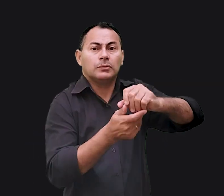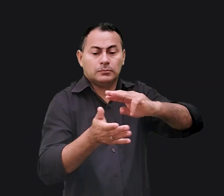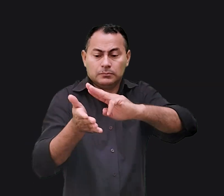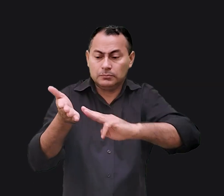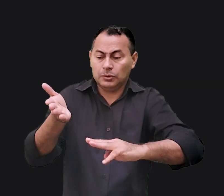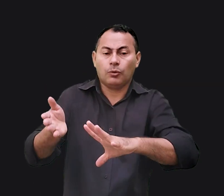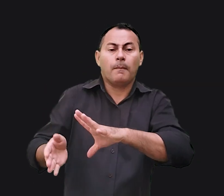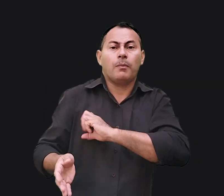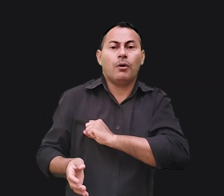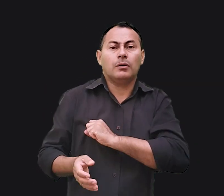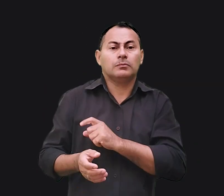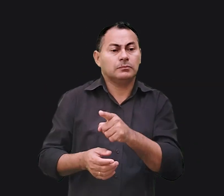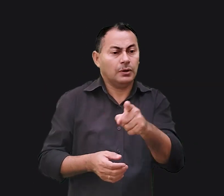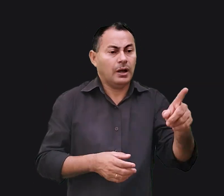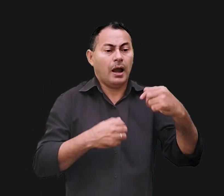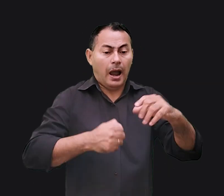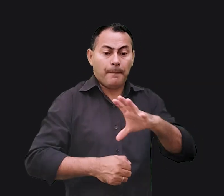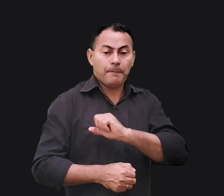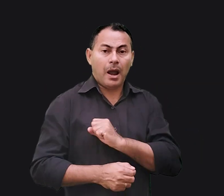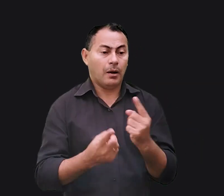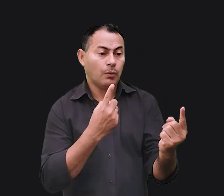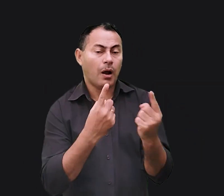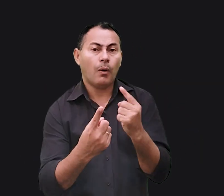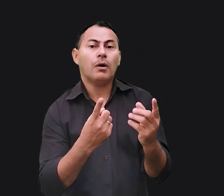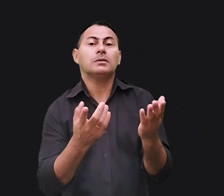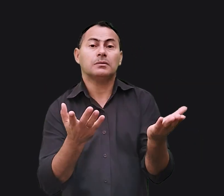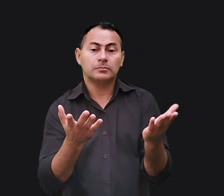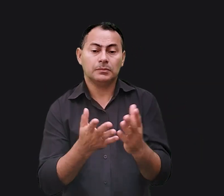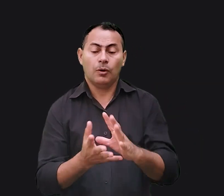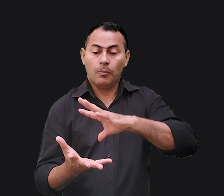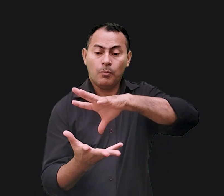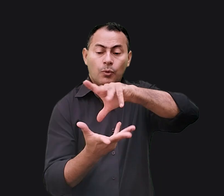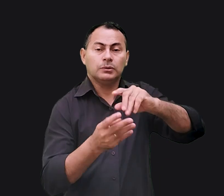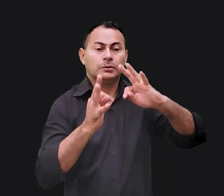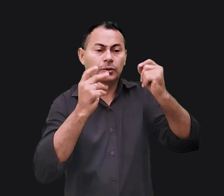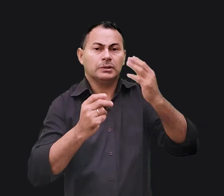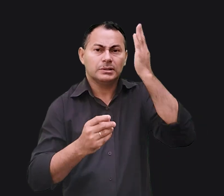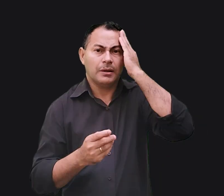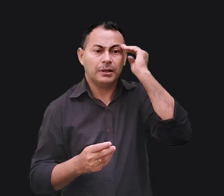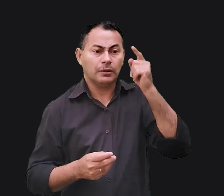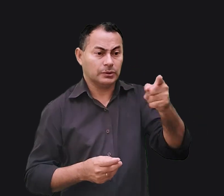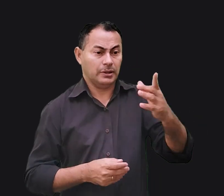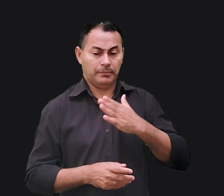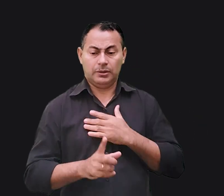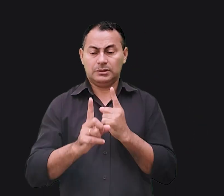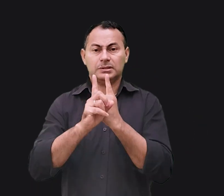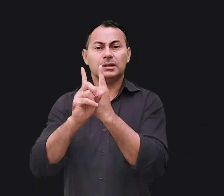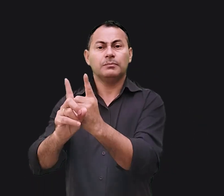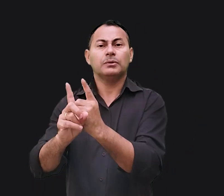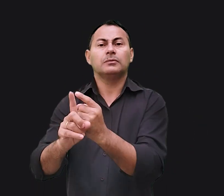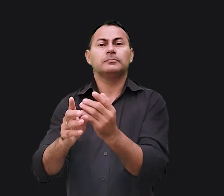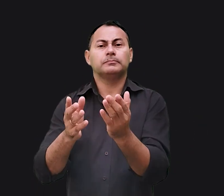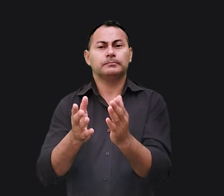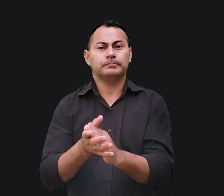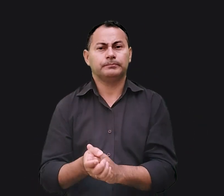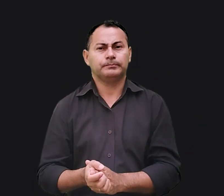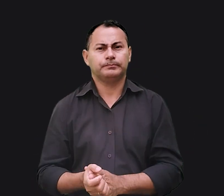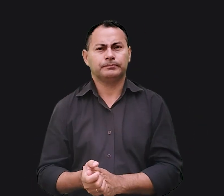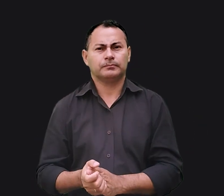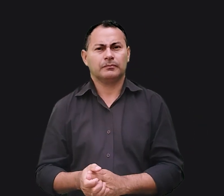do amor? Vocês devem amar uns aos outros, e o mundo todo saberá que vocês são meus discípulos. Mais